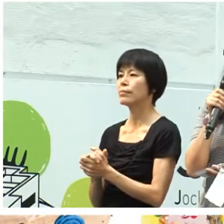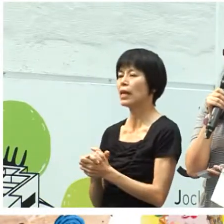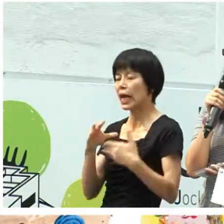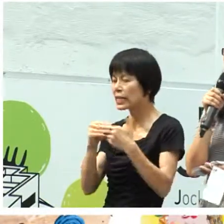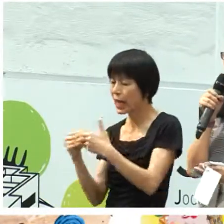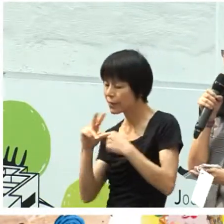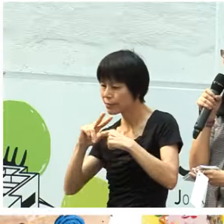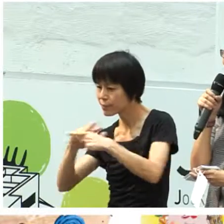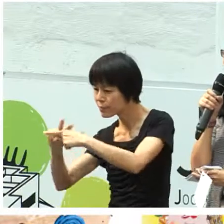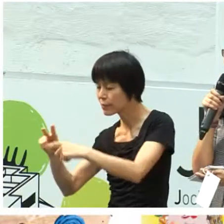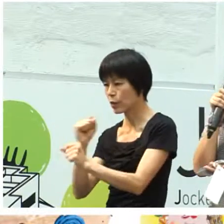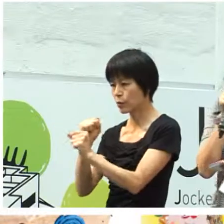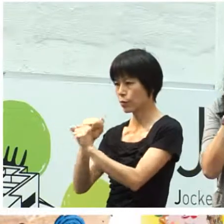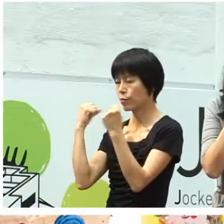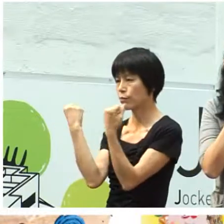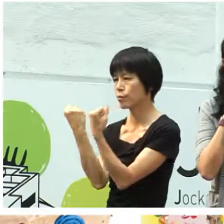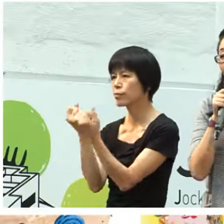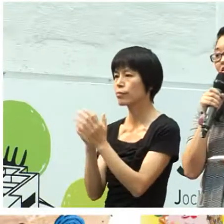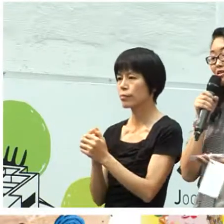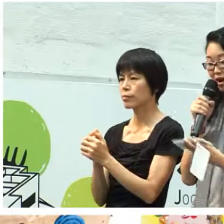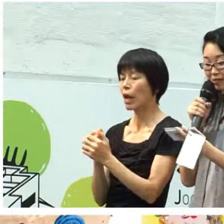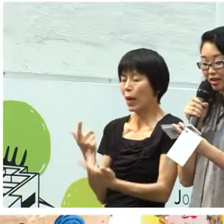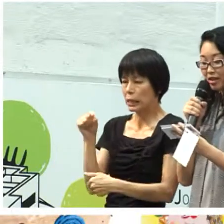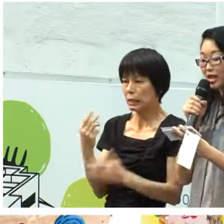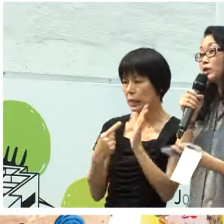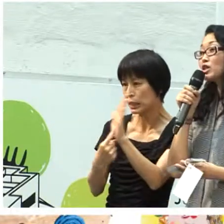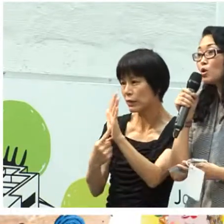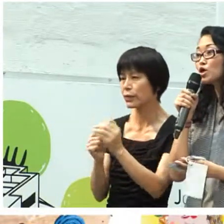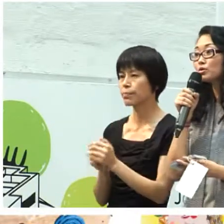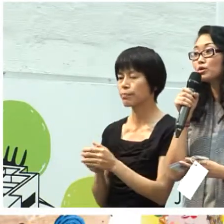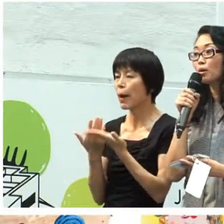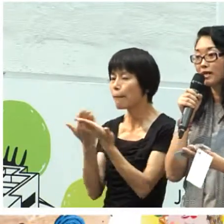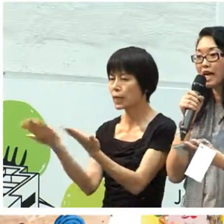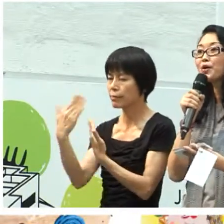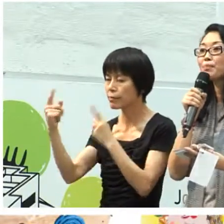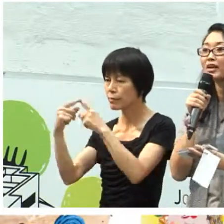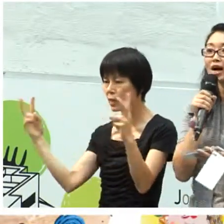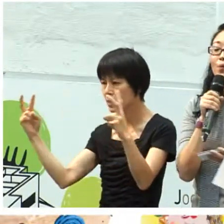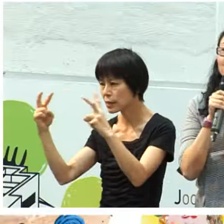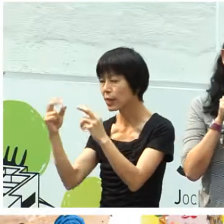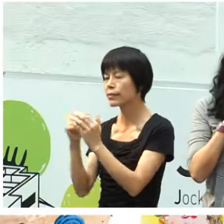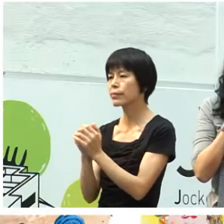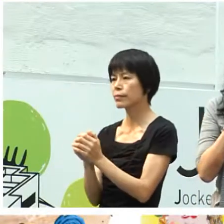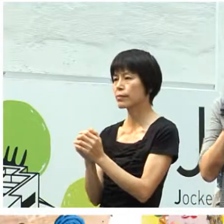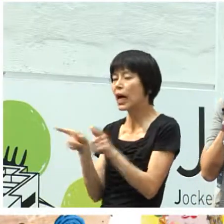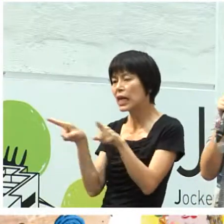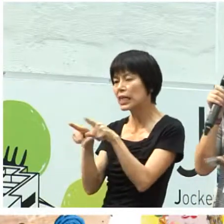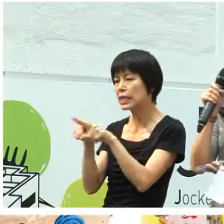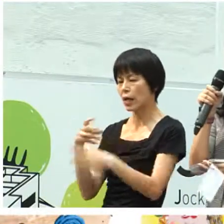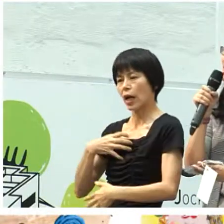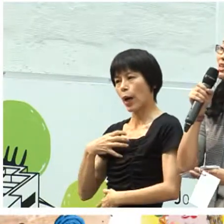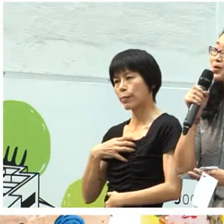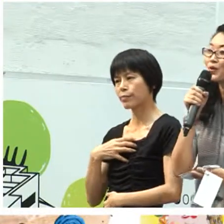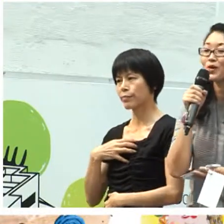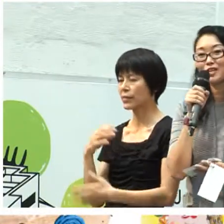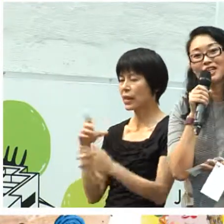團、工作坊，以至到係到職場示範，嚟到等公眾同埋社區嘅朋友去一齊感受